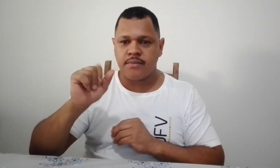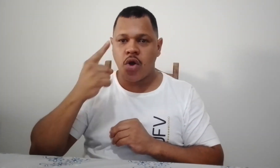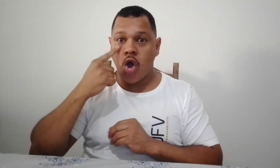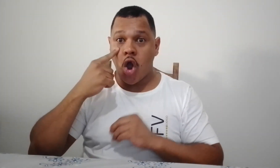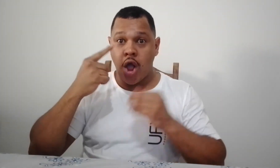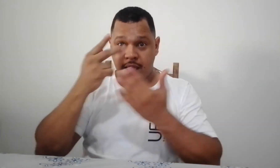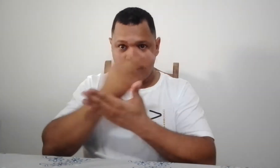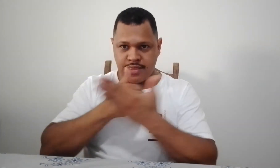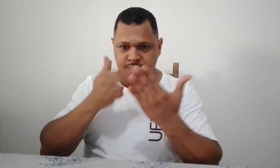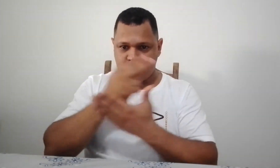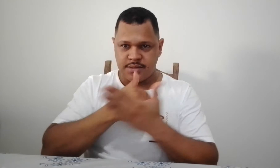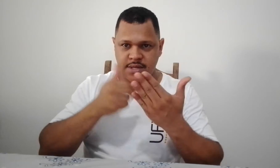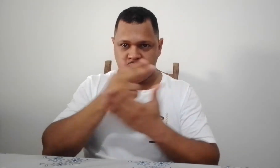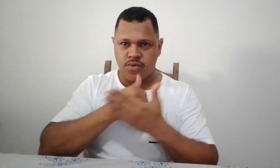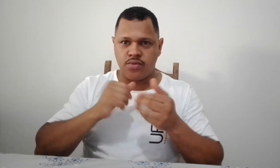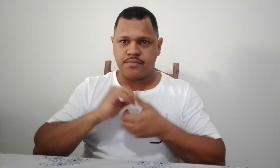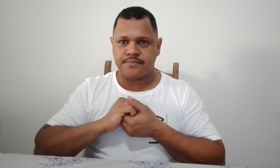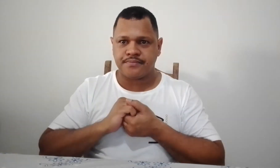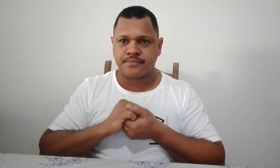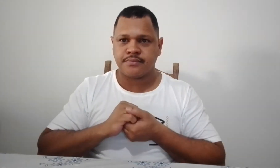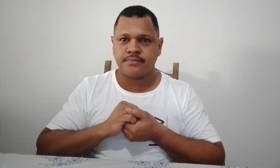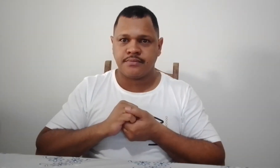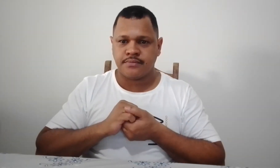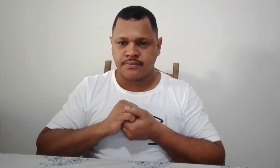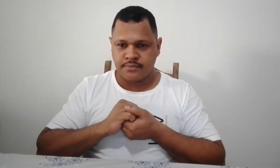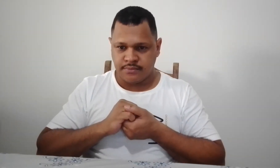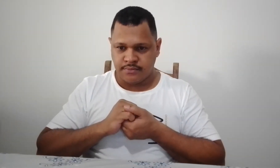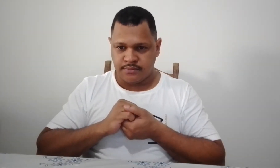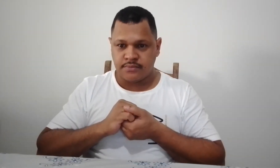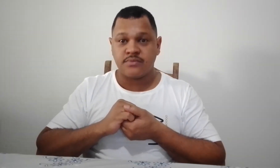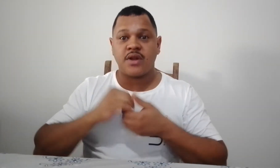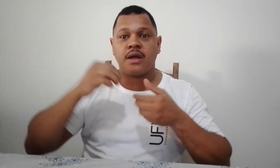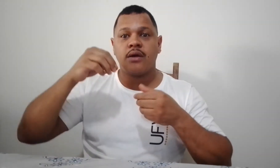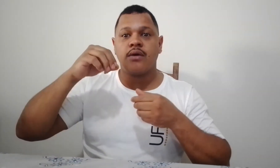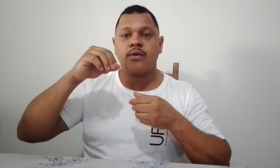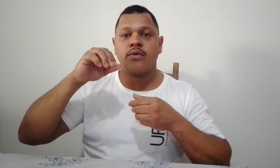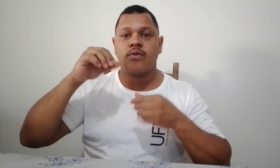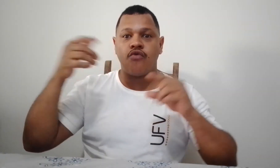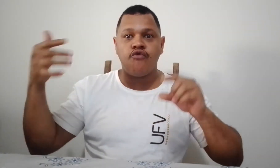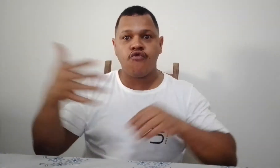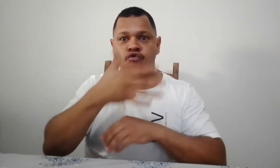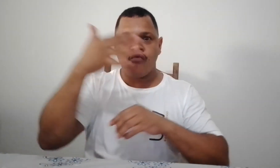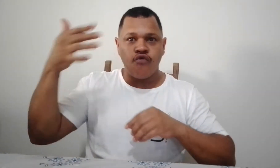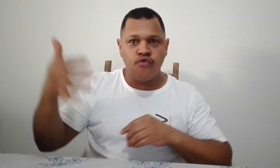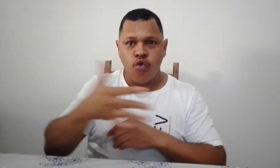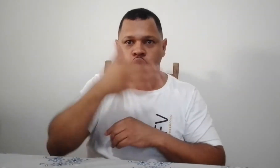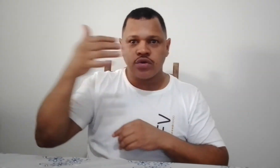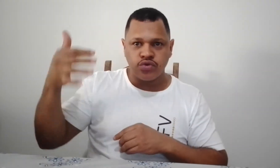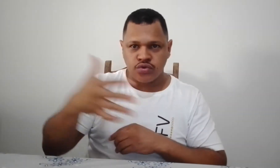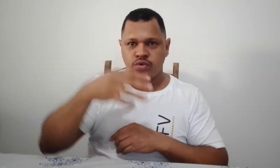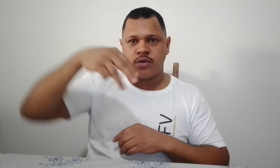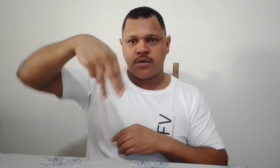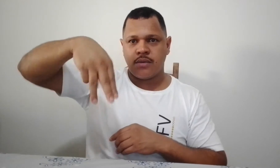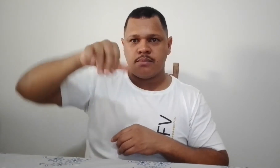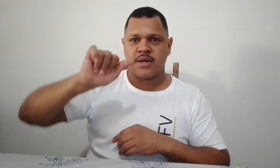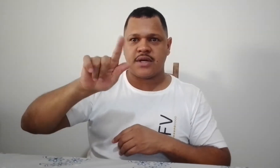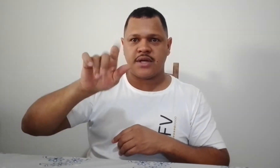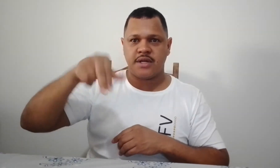fluxo magnético que cruza essa espira, ele depende da posição que ela se encontra, do seu deslocamento